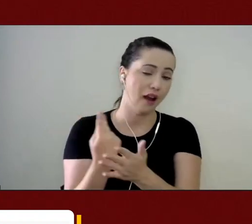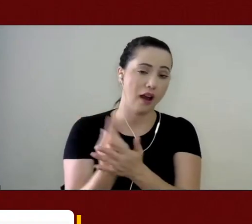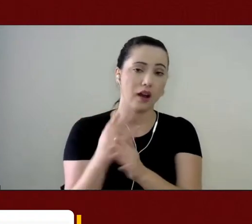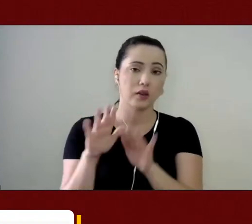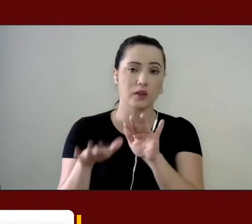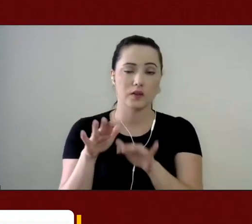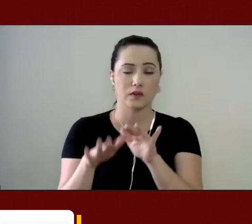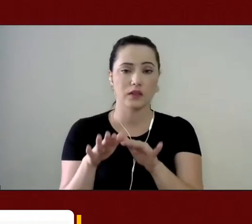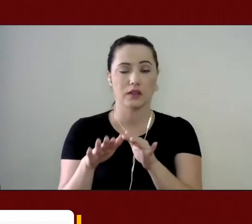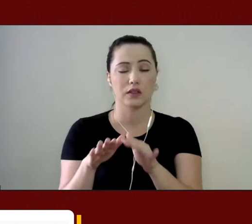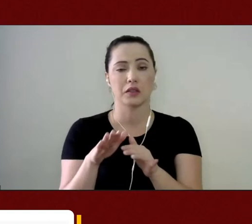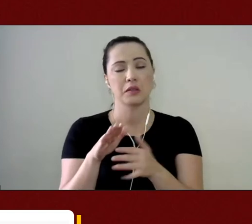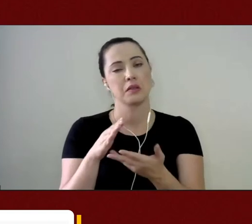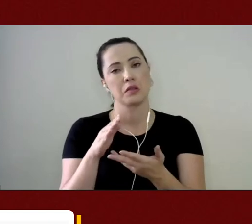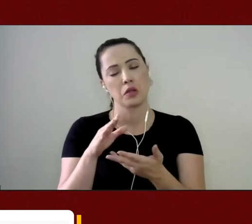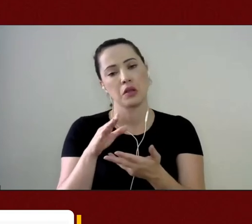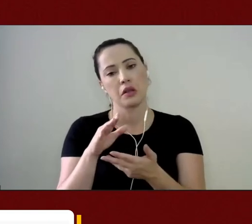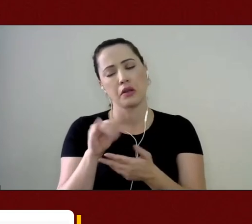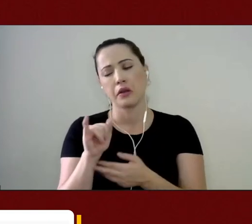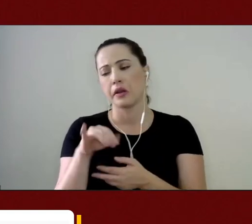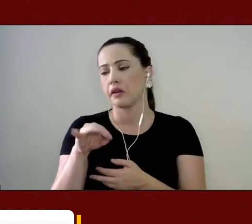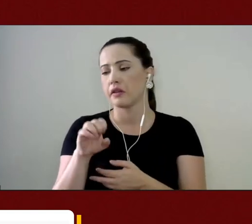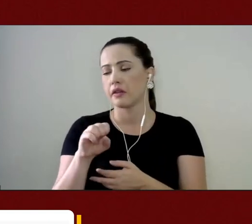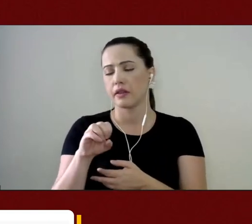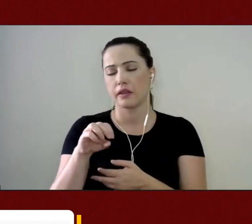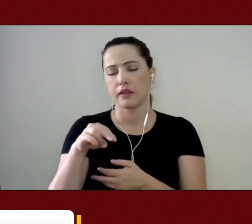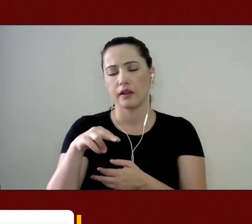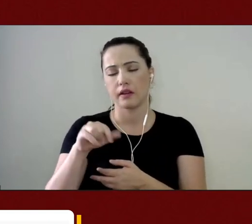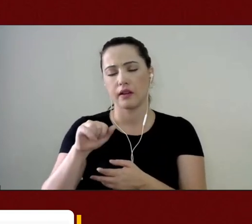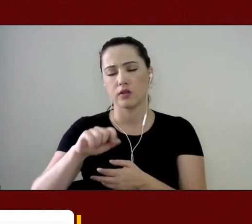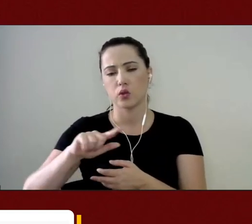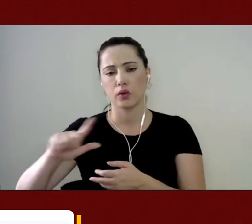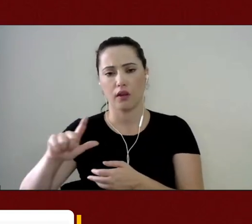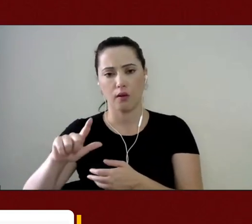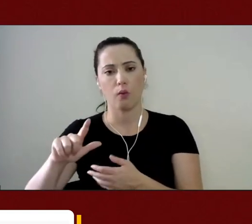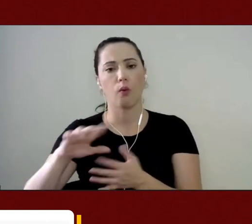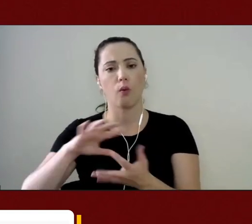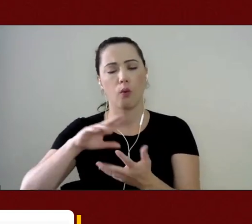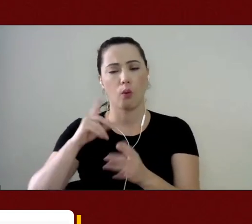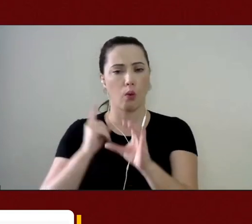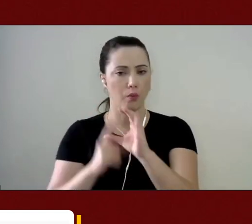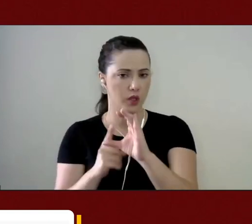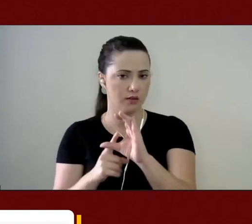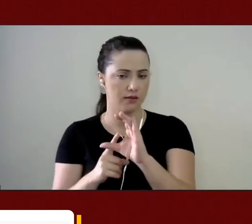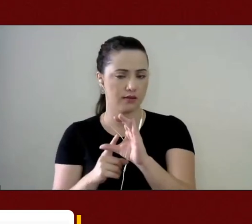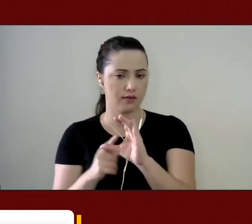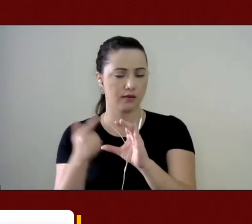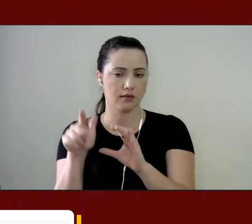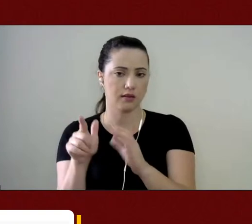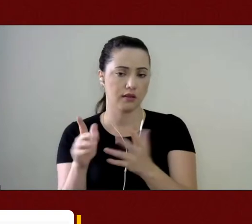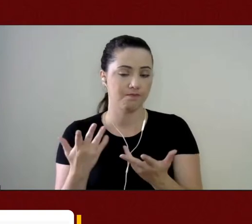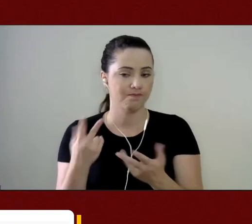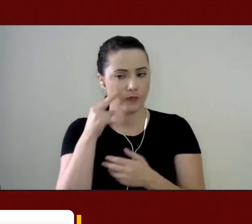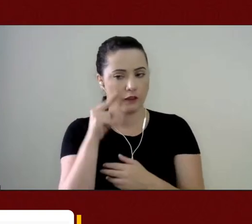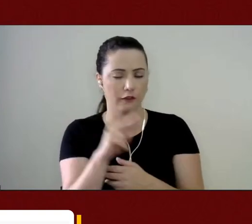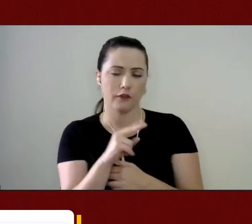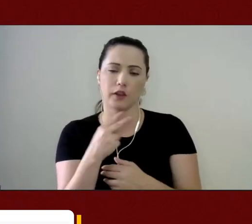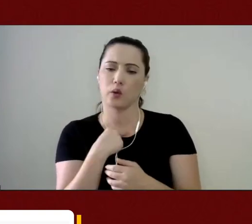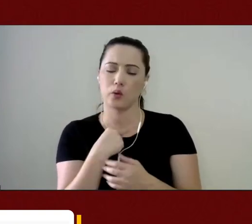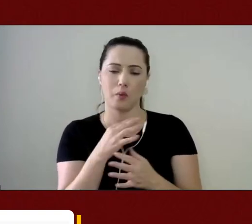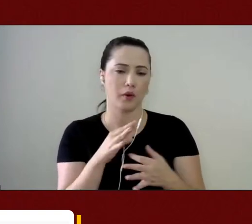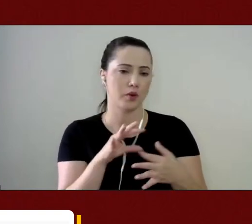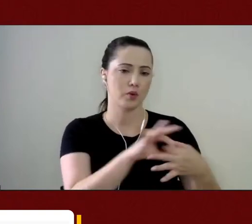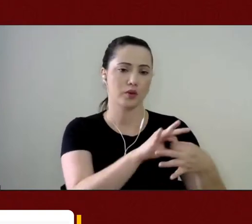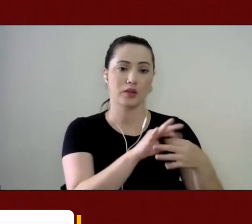mais centralizada e com posições mais radicais. Nenhum acordo com as forças burguesas, ordena